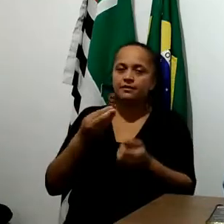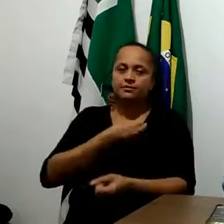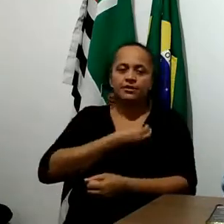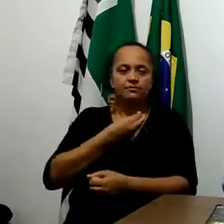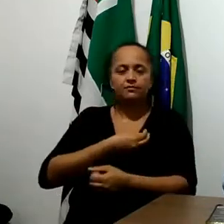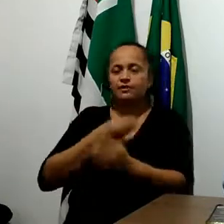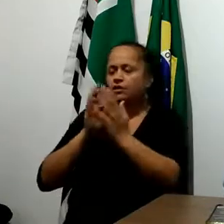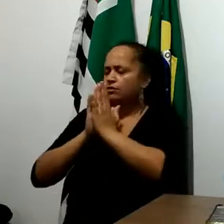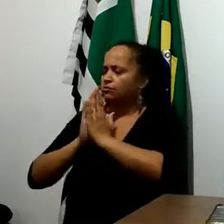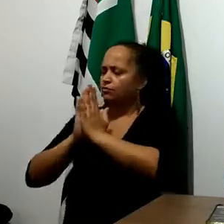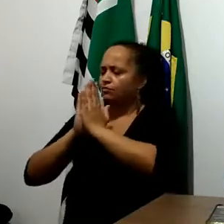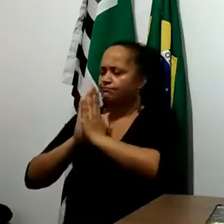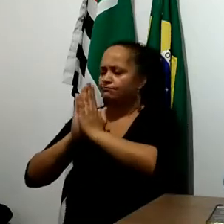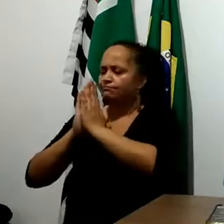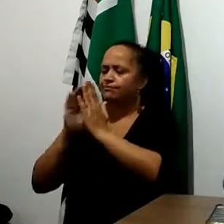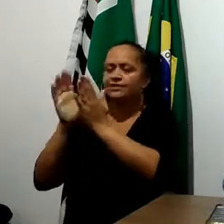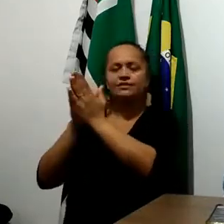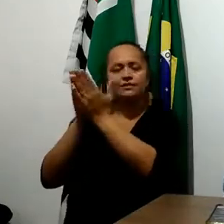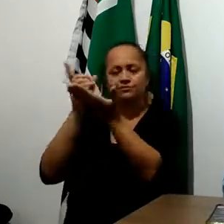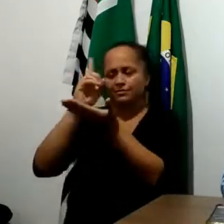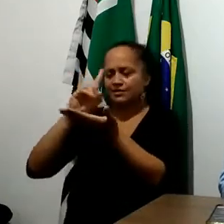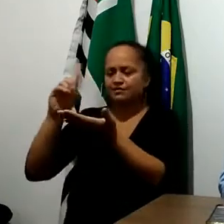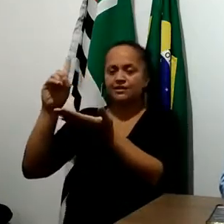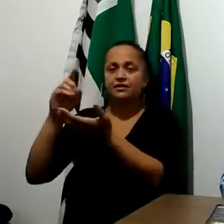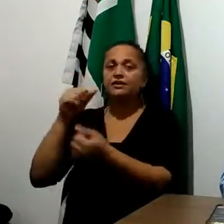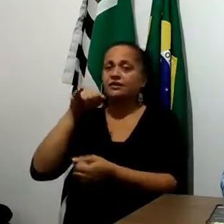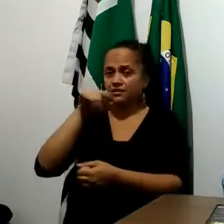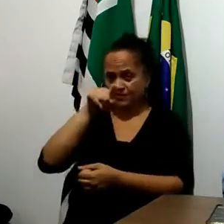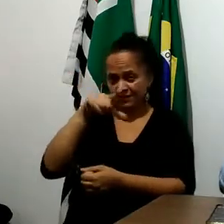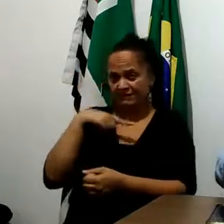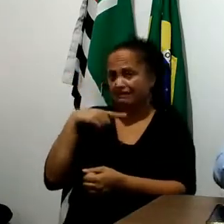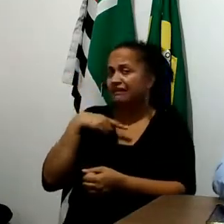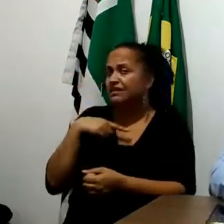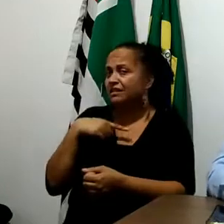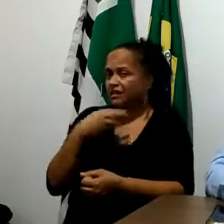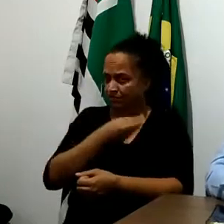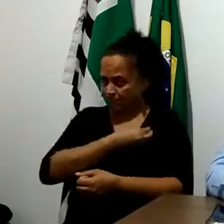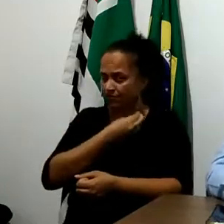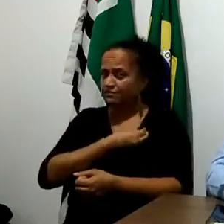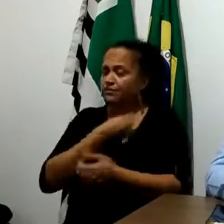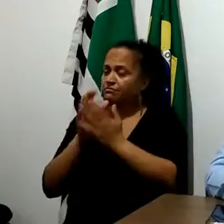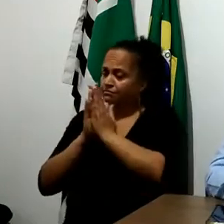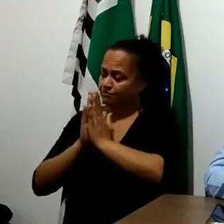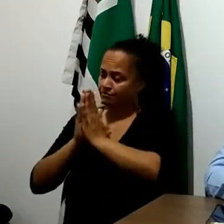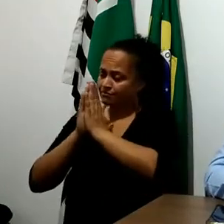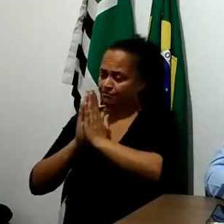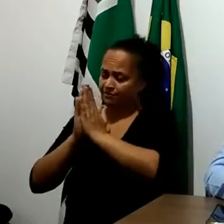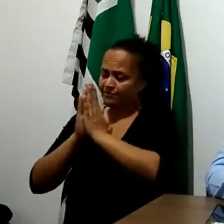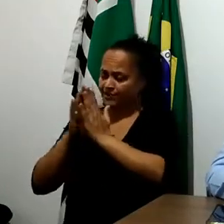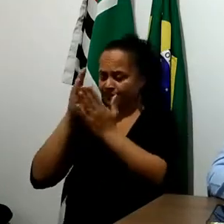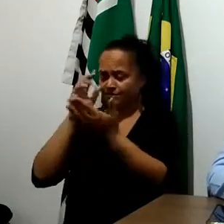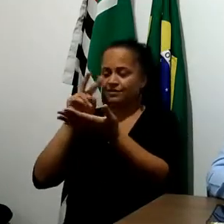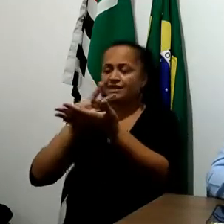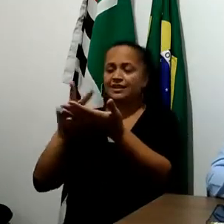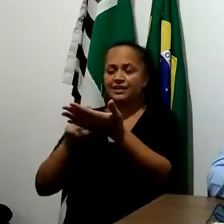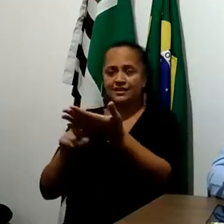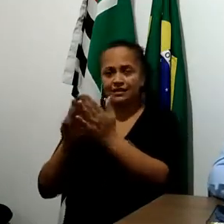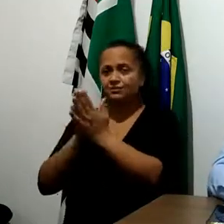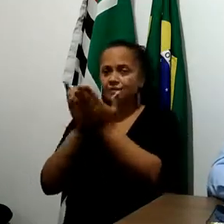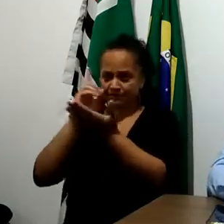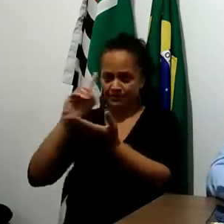meditação. Se você tiver uma vida com Deus, uma vida de oração e uma vida de meditação, mesmo